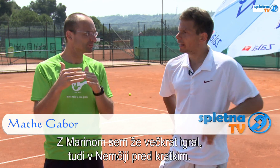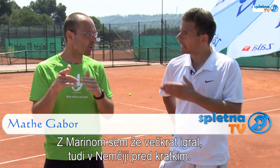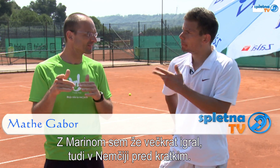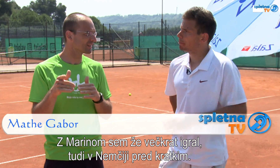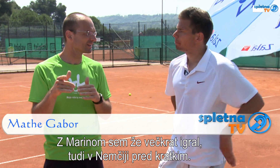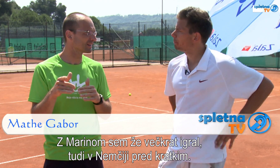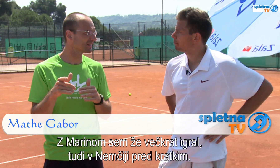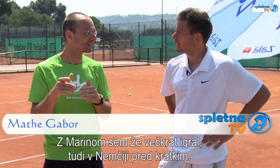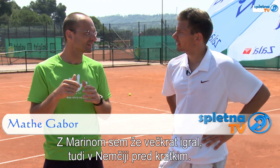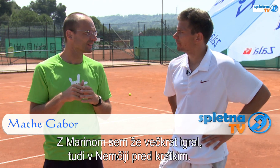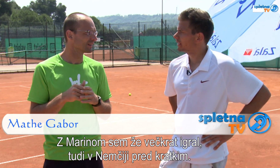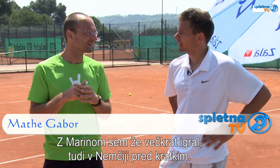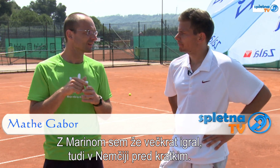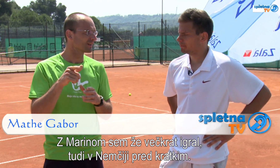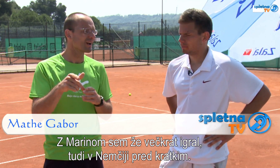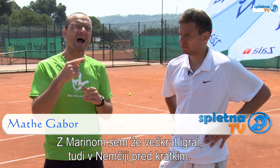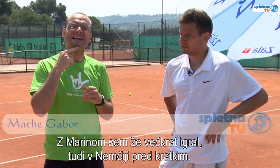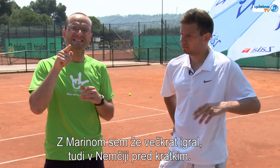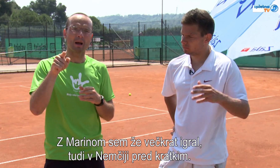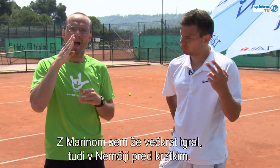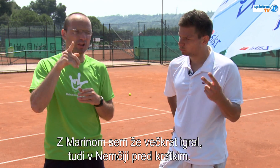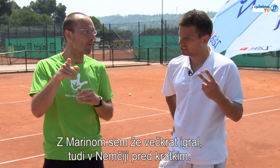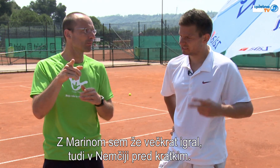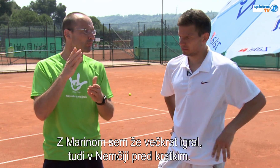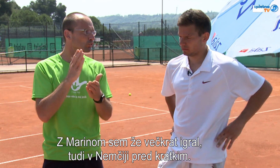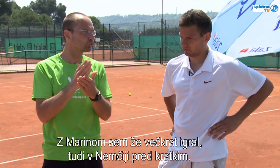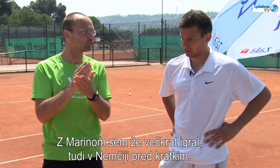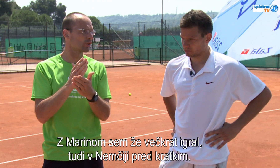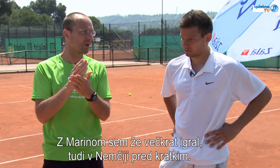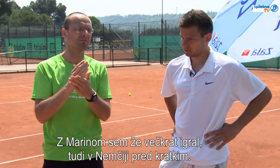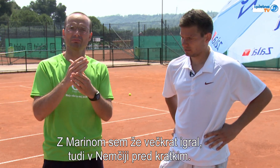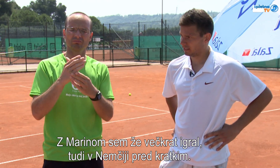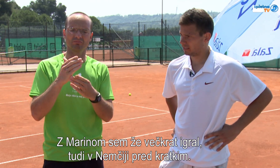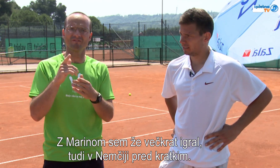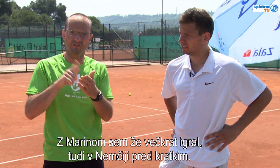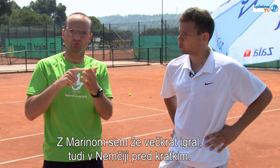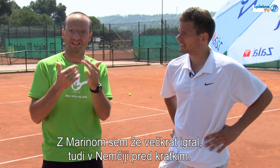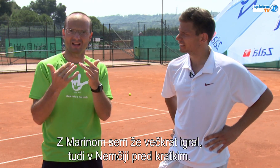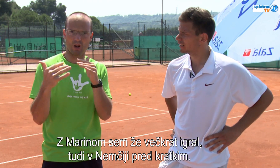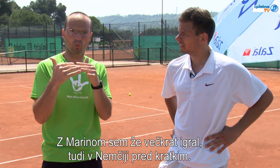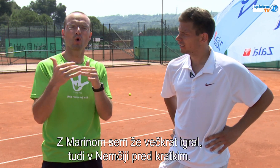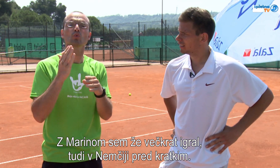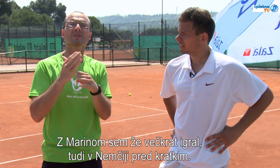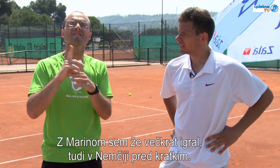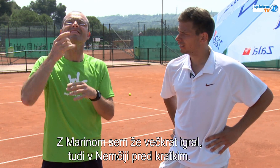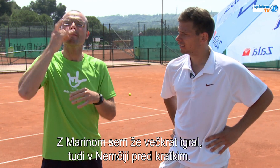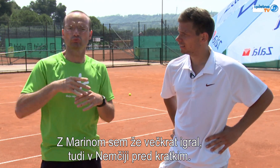I played with him 2 years ago in Koblenz.